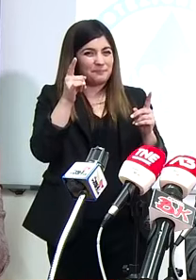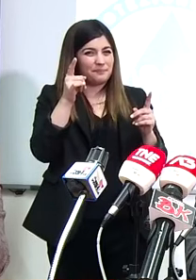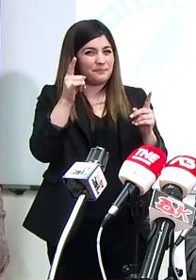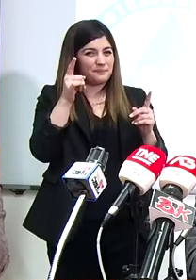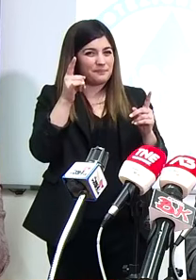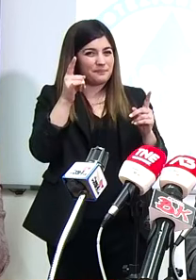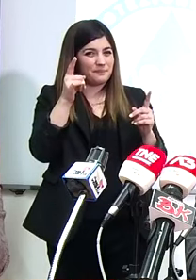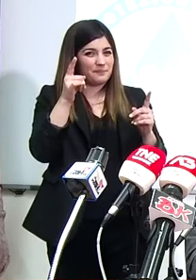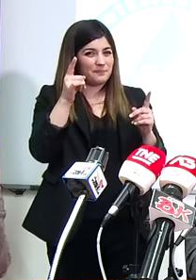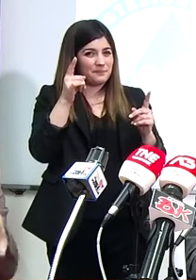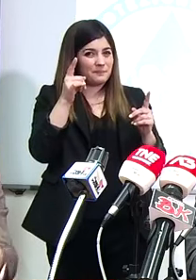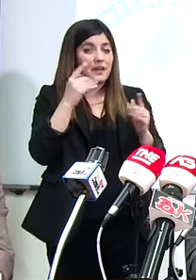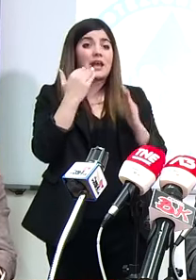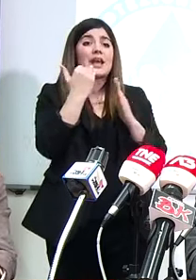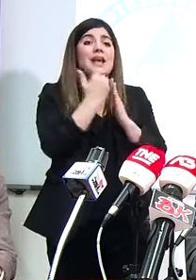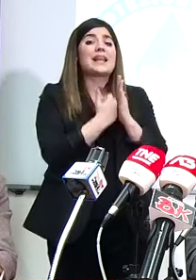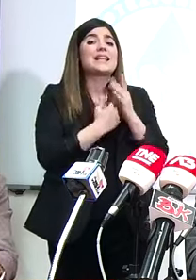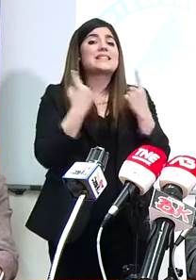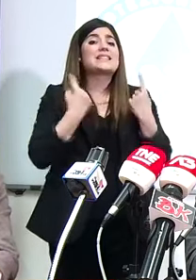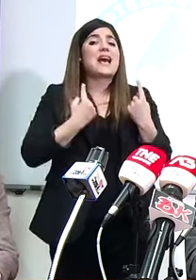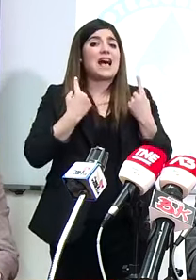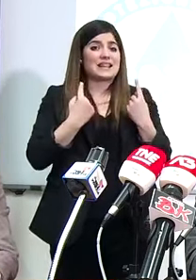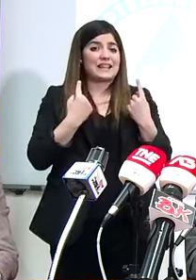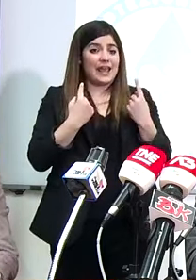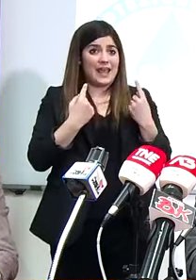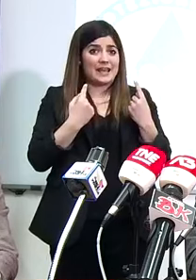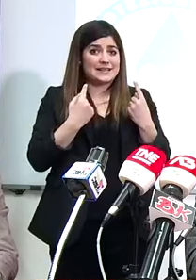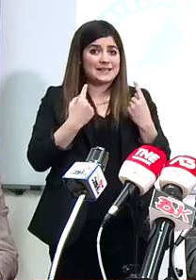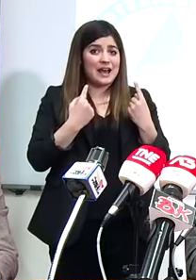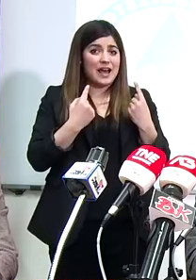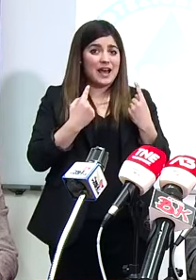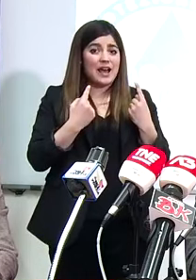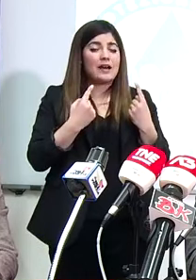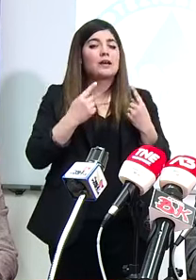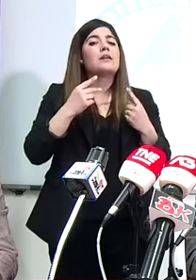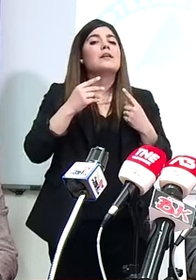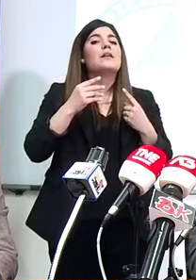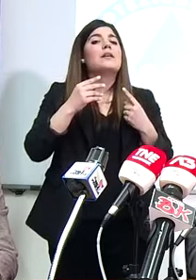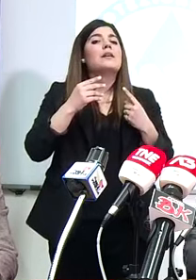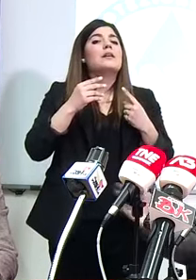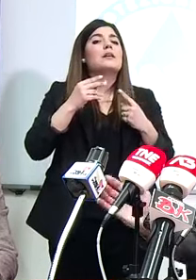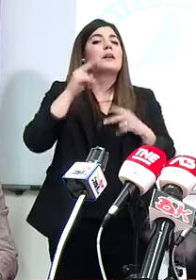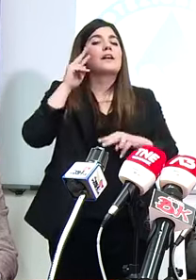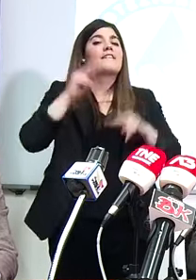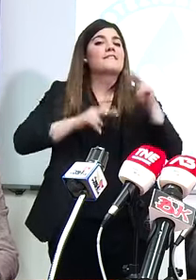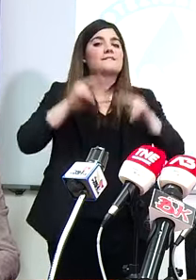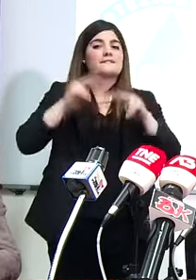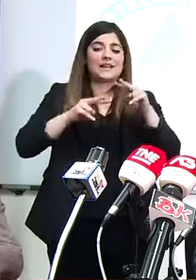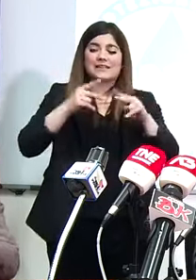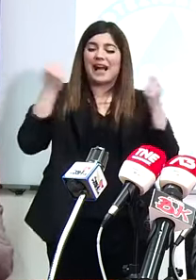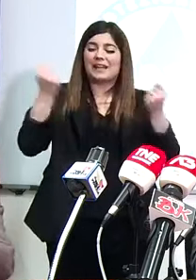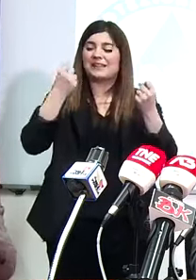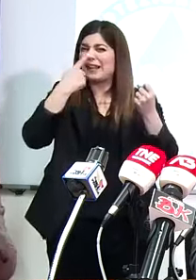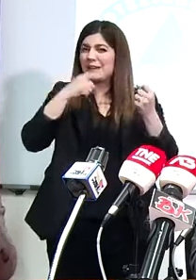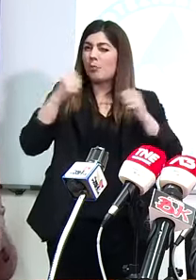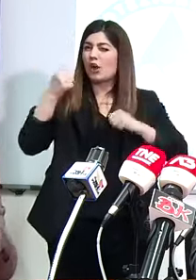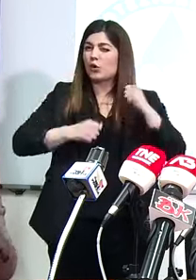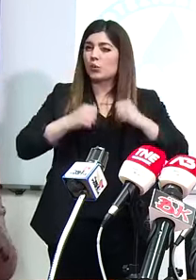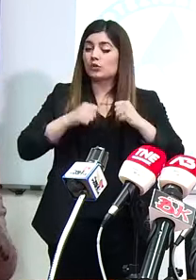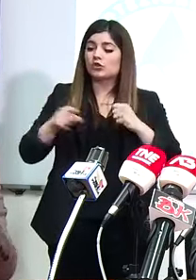attesa dopo l'apertura delle prestazioni ambulatoriali delle attività chirurgiche possiamo avere un quadro non ho il